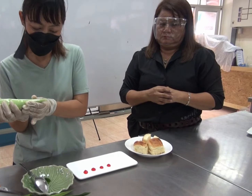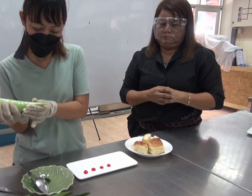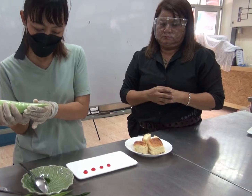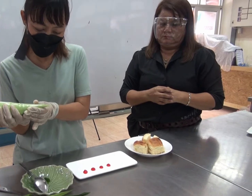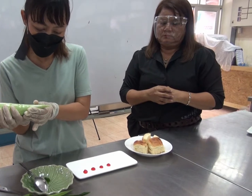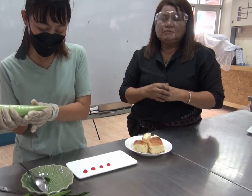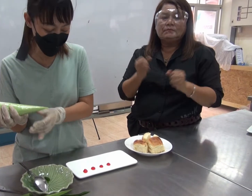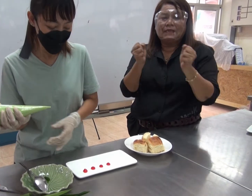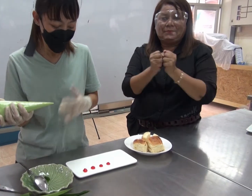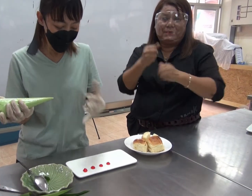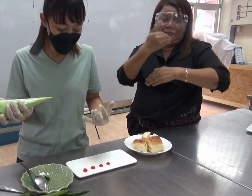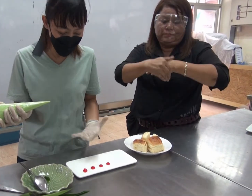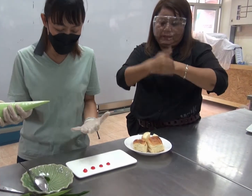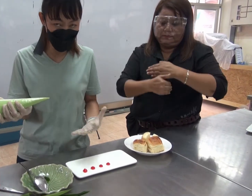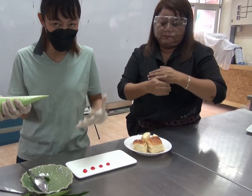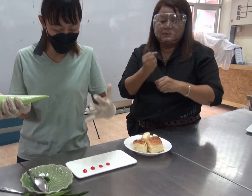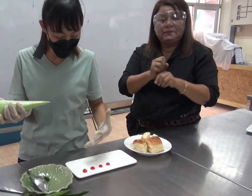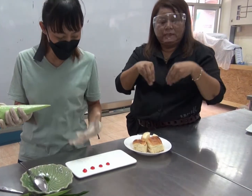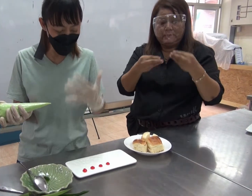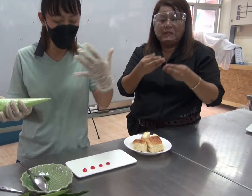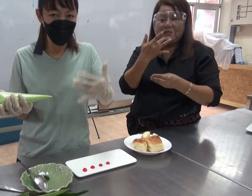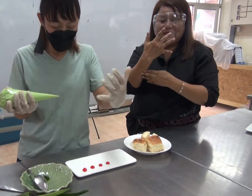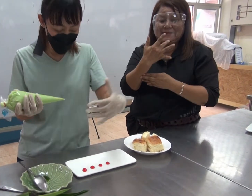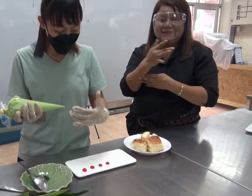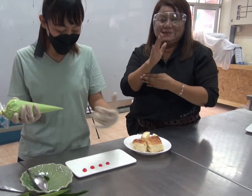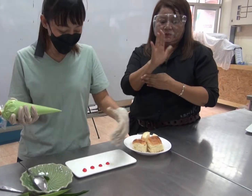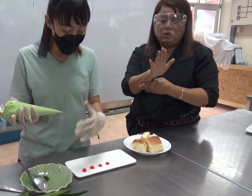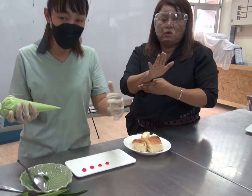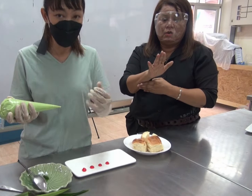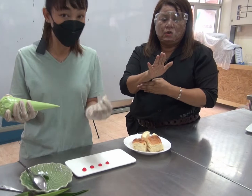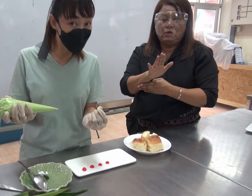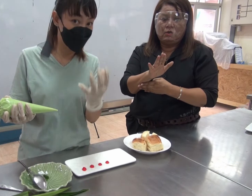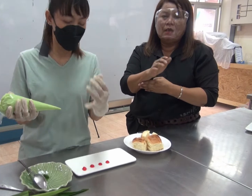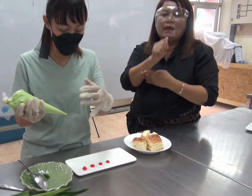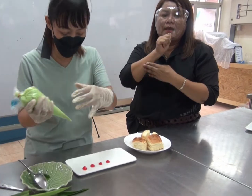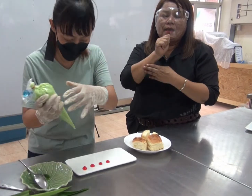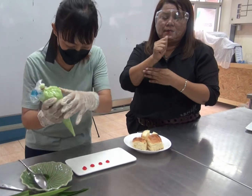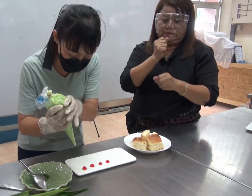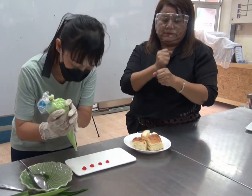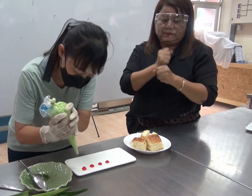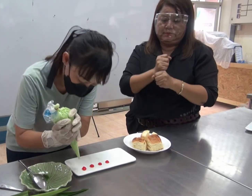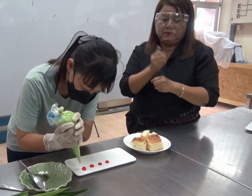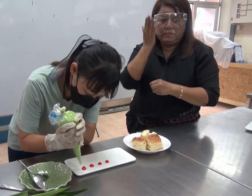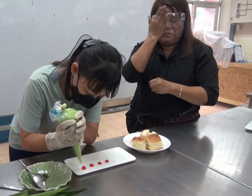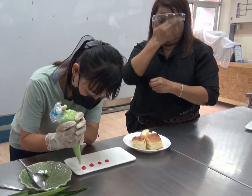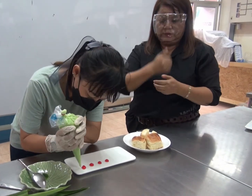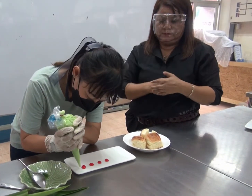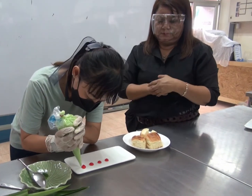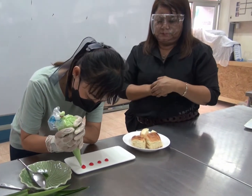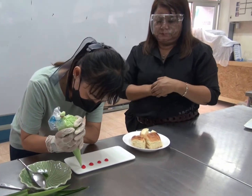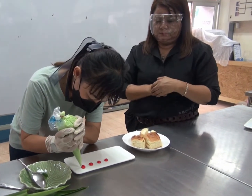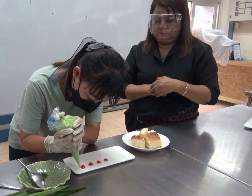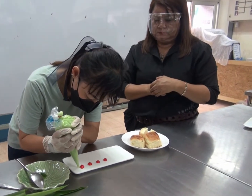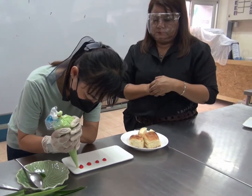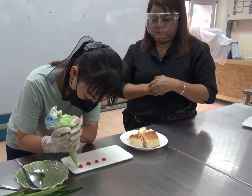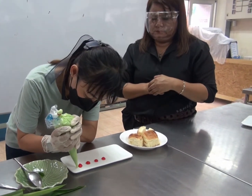สังขยาเนี่ยสีเขียวก็จะทำให้สีของซอสที่เราแต่งไปเนี่ยมันเด็ดขึ้นมานะคะนี่ว่าเราอยากจะจัด